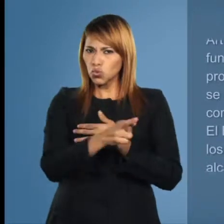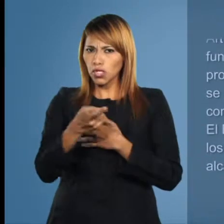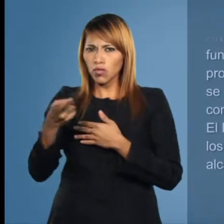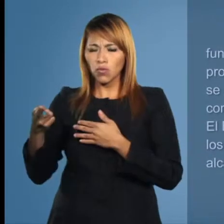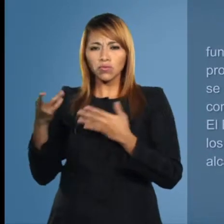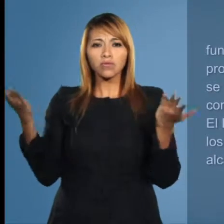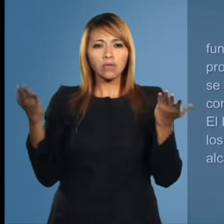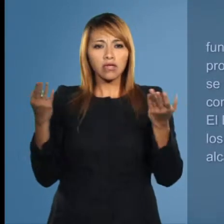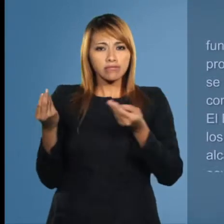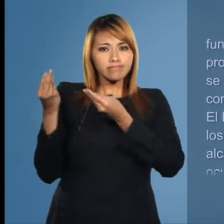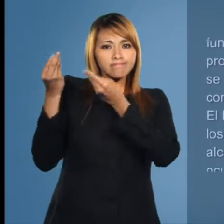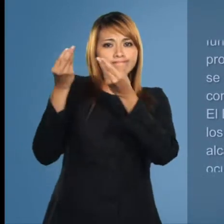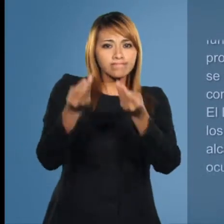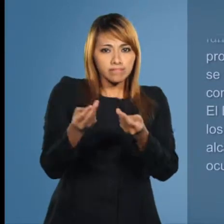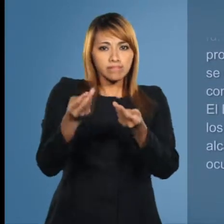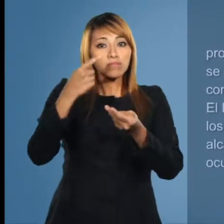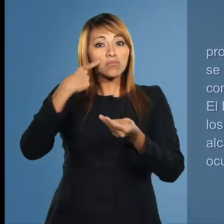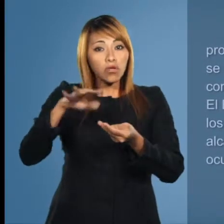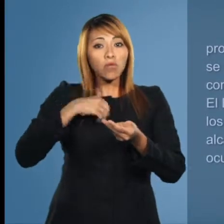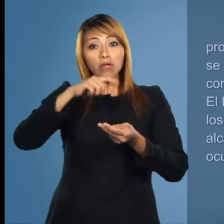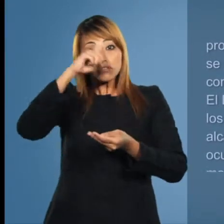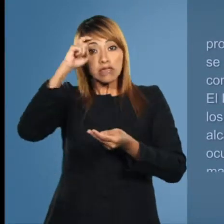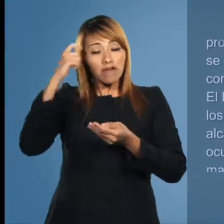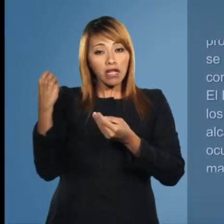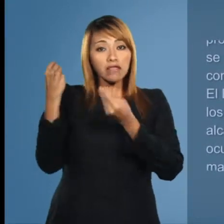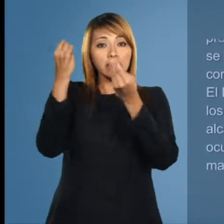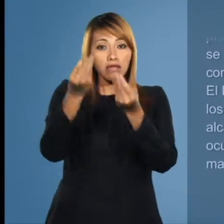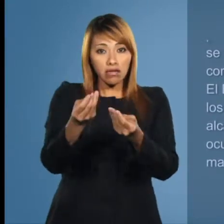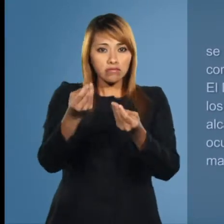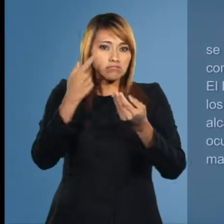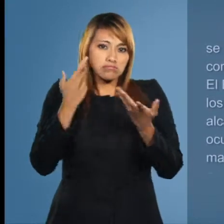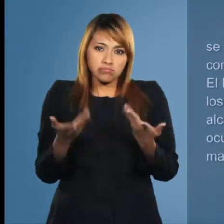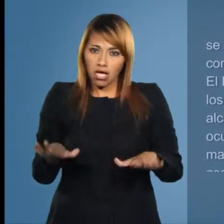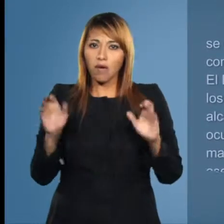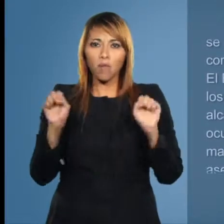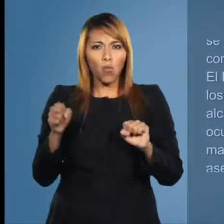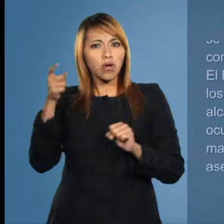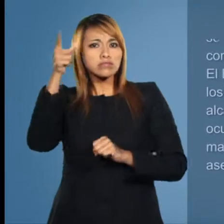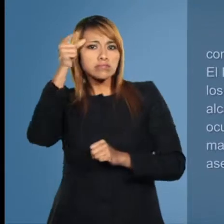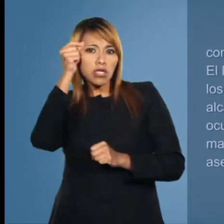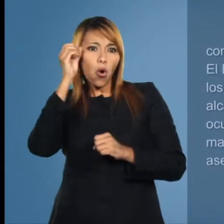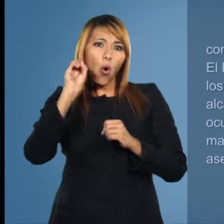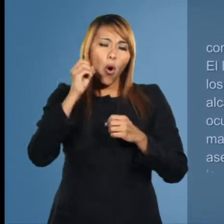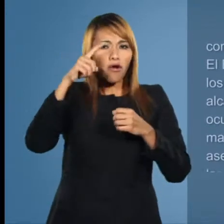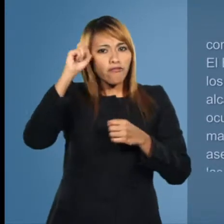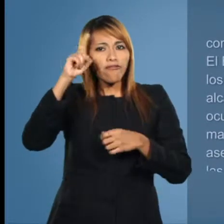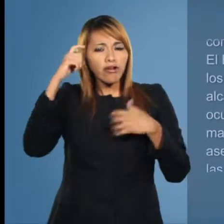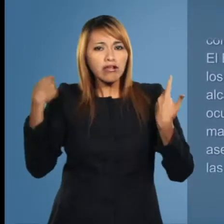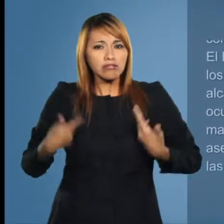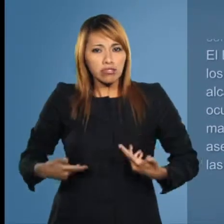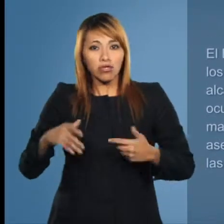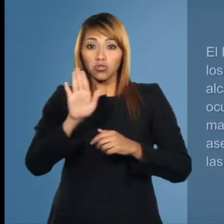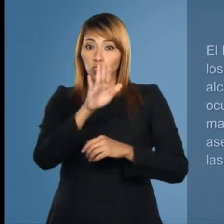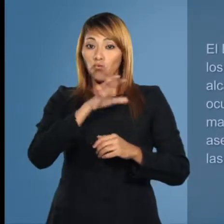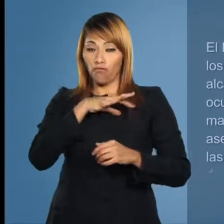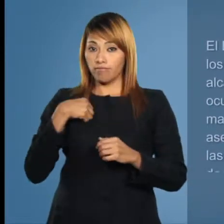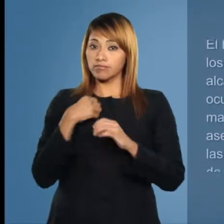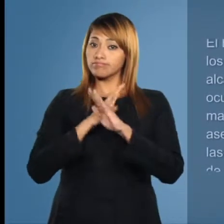para proporcionar ocupación al trabajador, manual o intelectual, y para asegurar a él y a su familia las